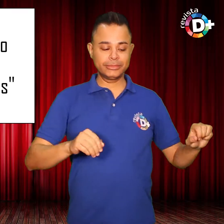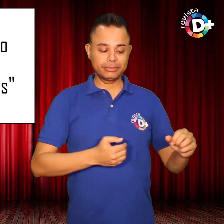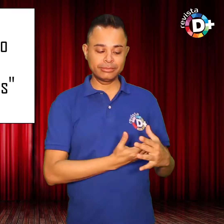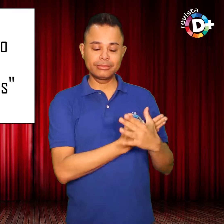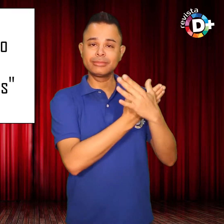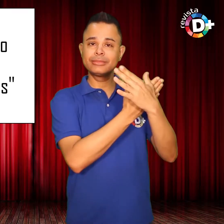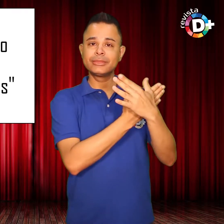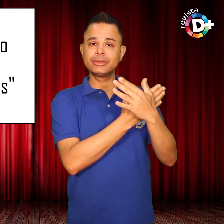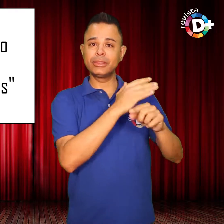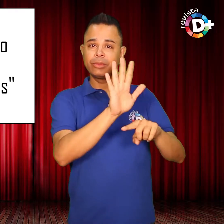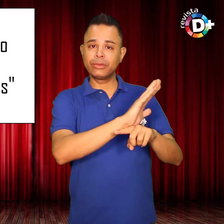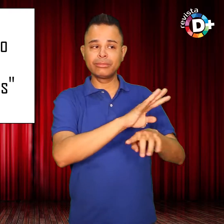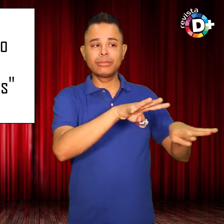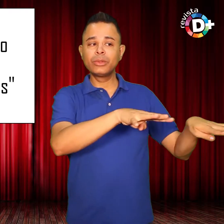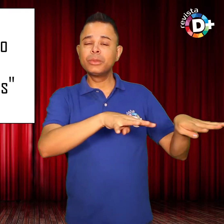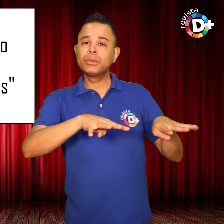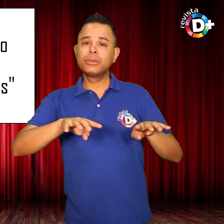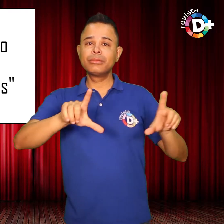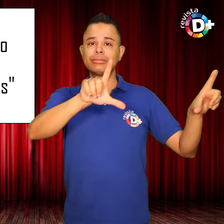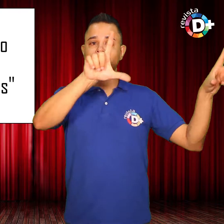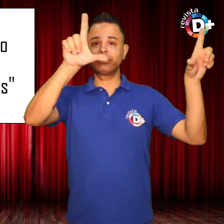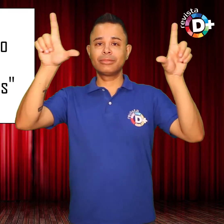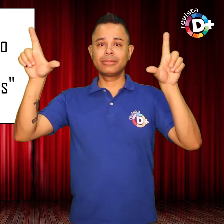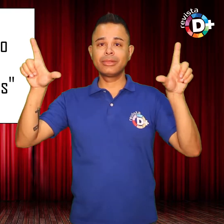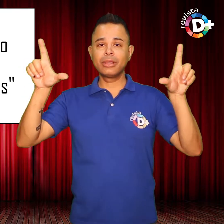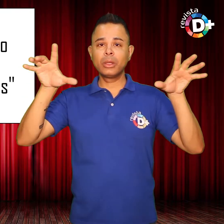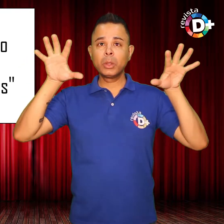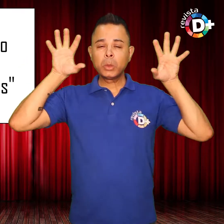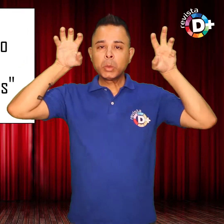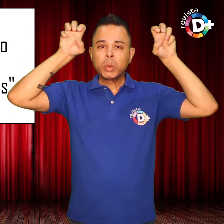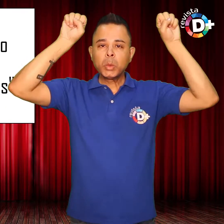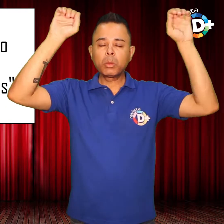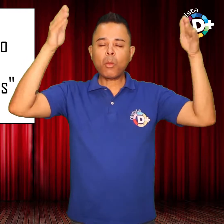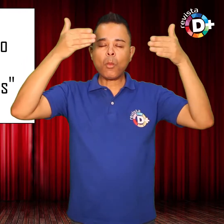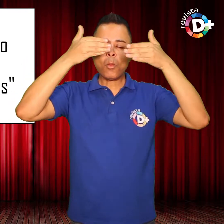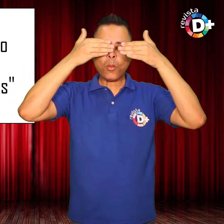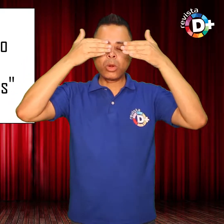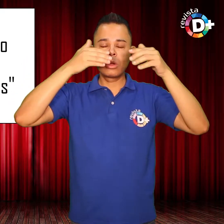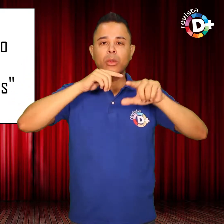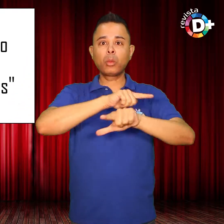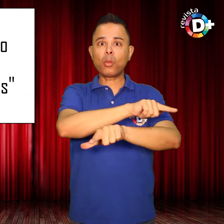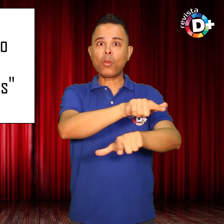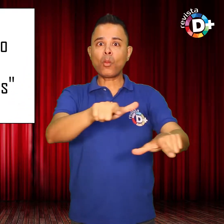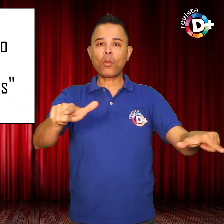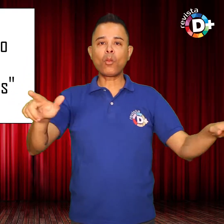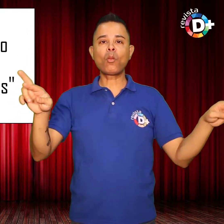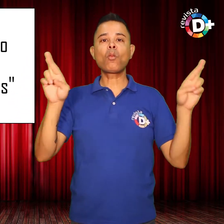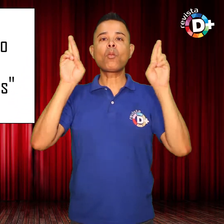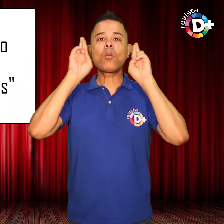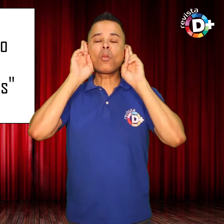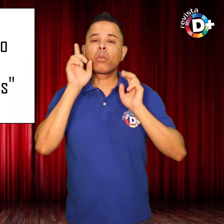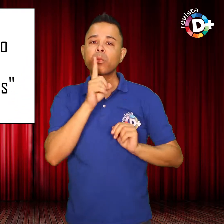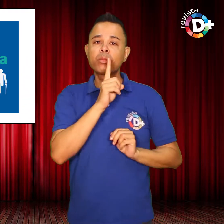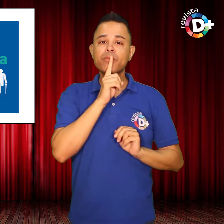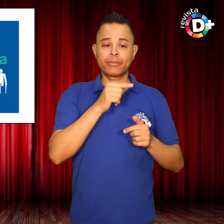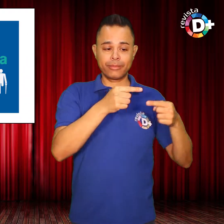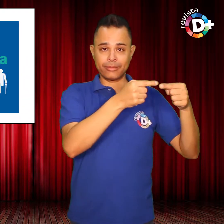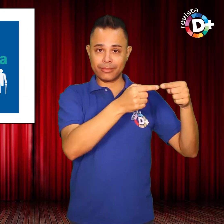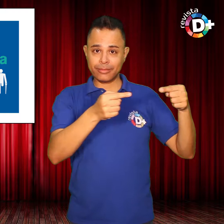o memorial da inclusão exibe o filme de escuros e silêncios a semana